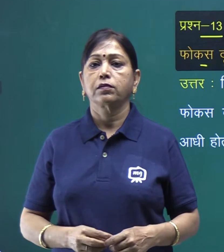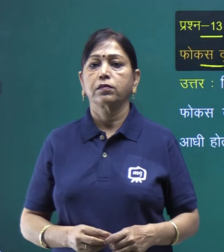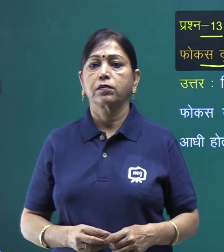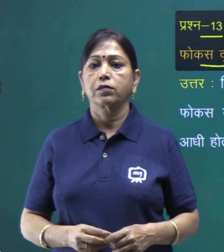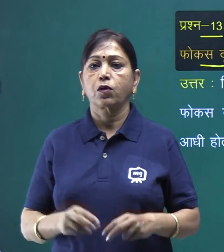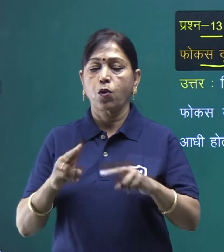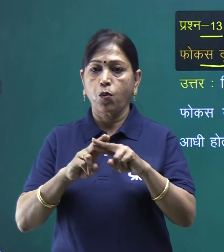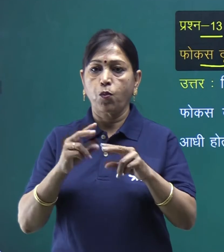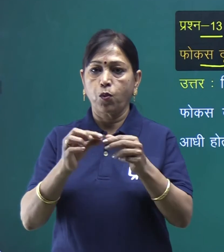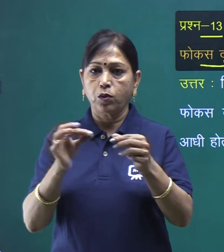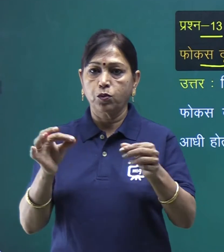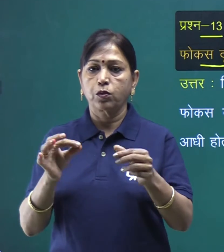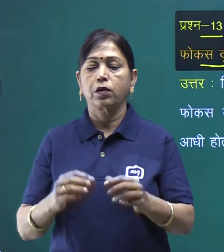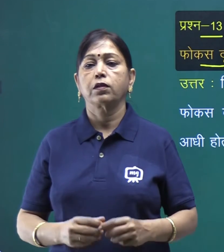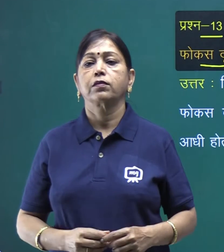फोकस दूरी